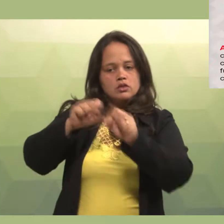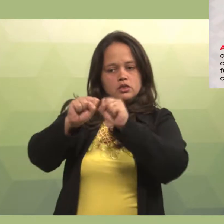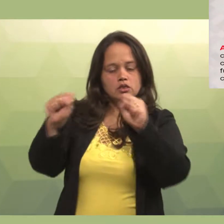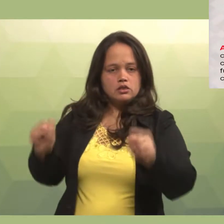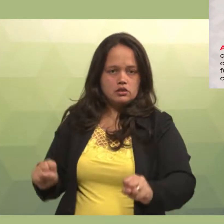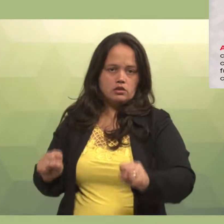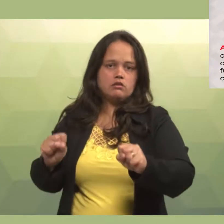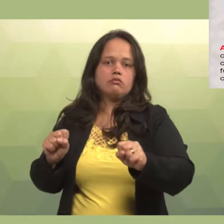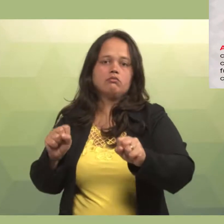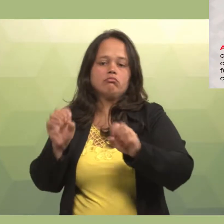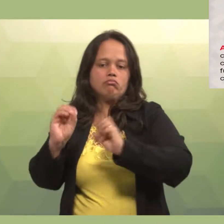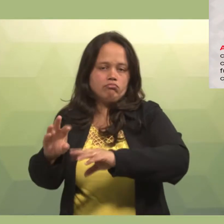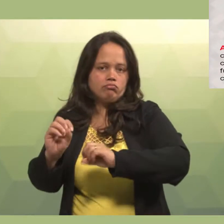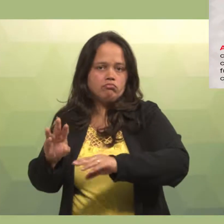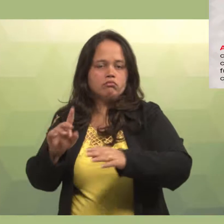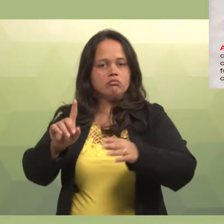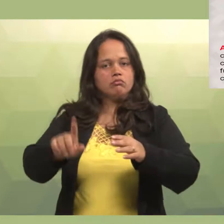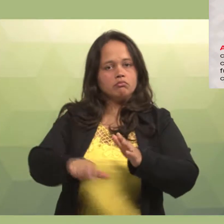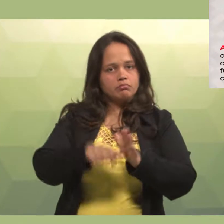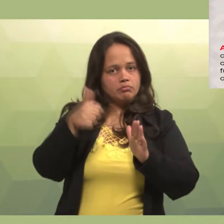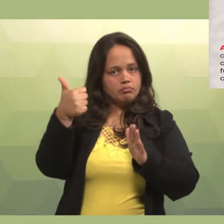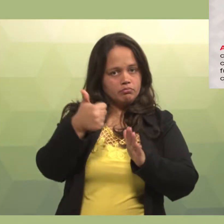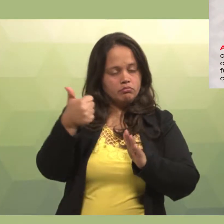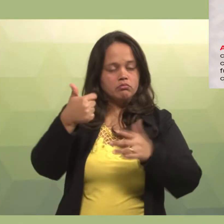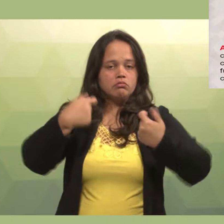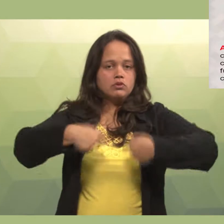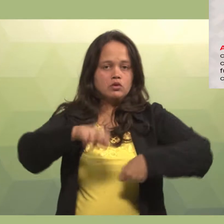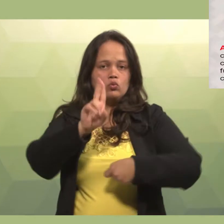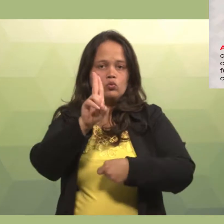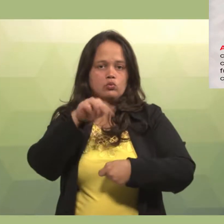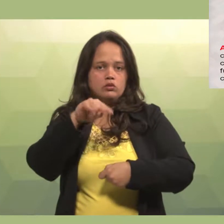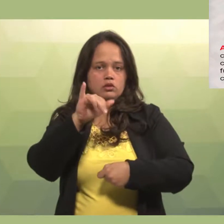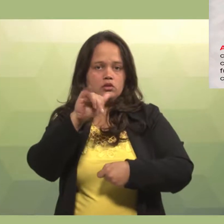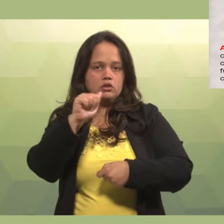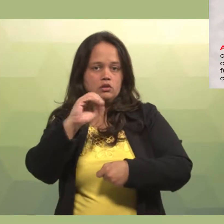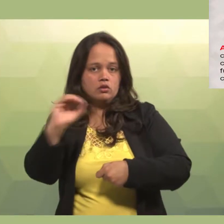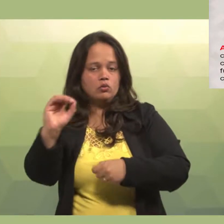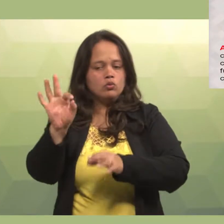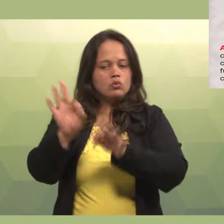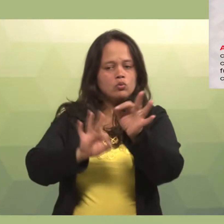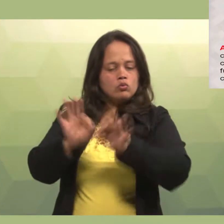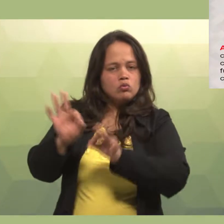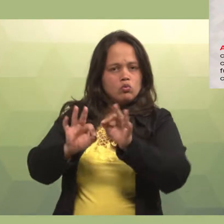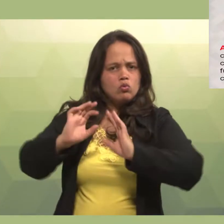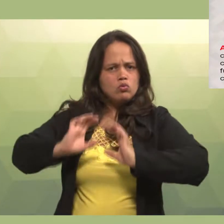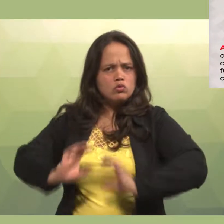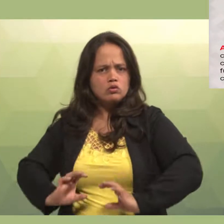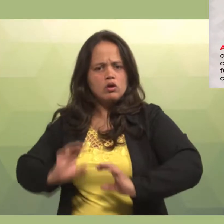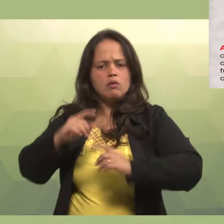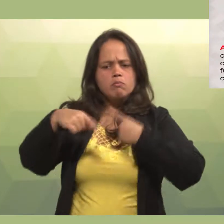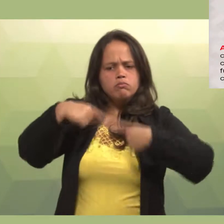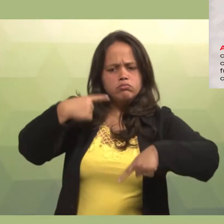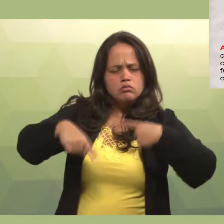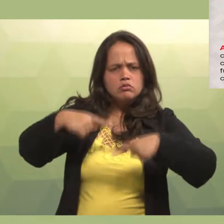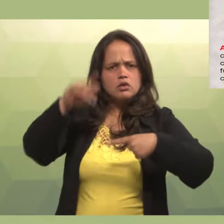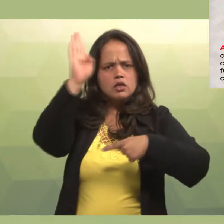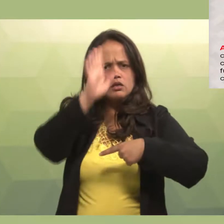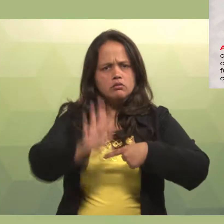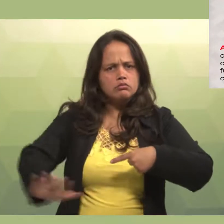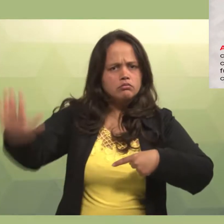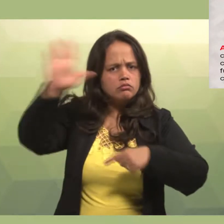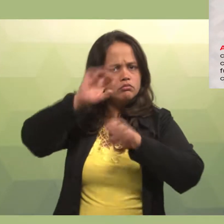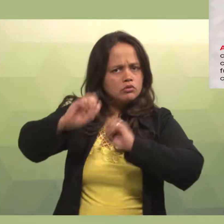ensino. Primeiro, caberá à União a coordenação da Política Nacional da Educação, articulando os diferentes